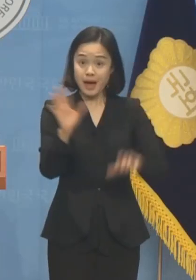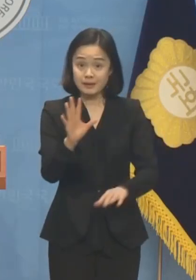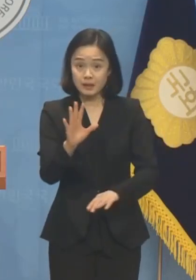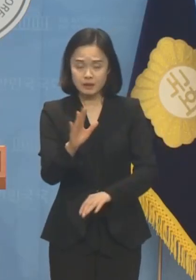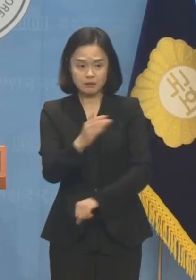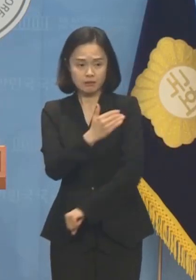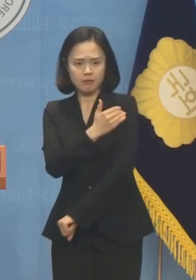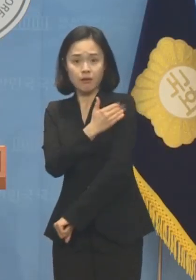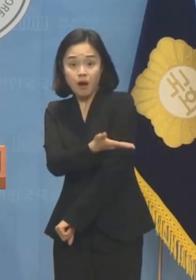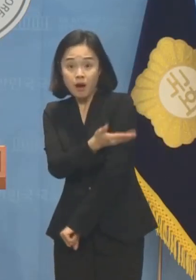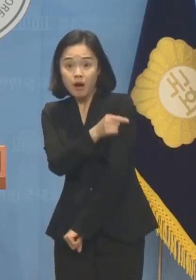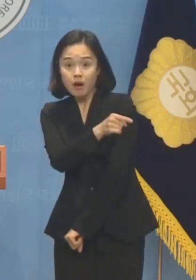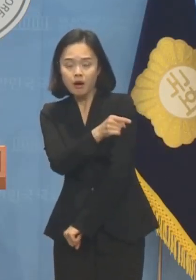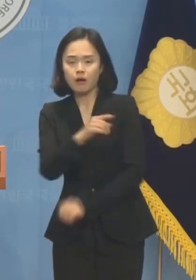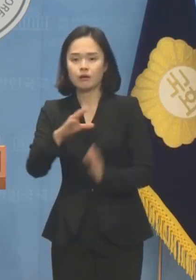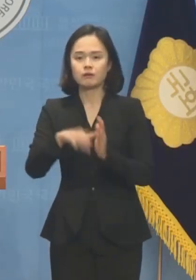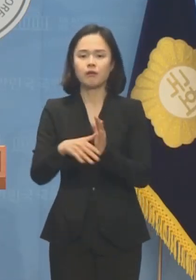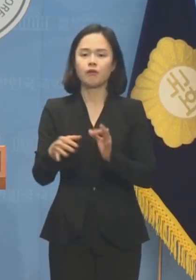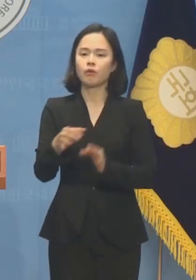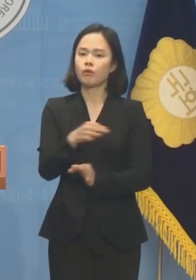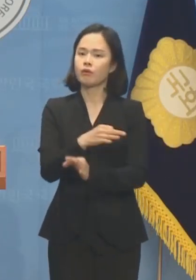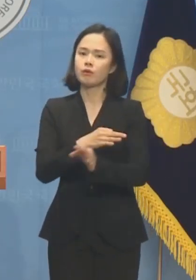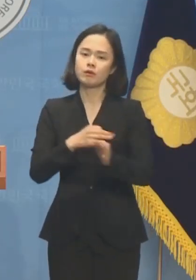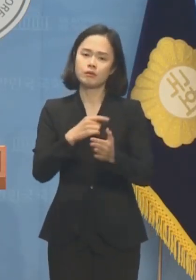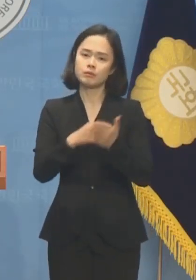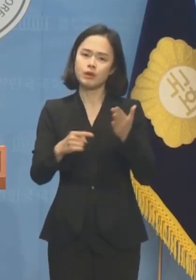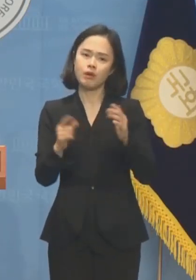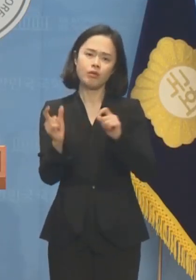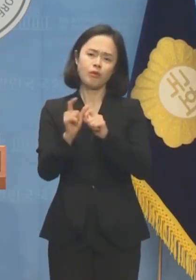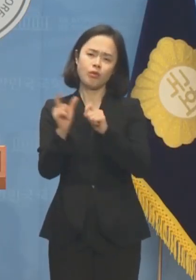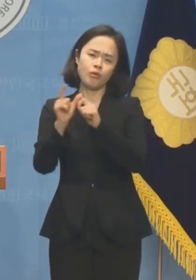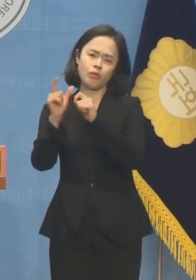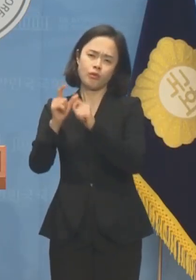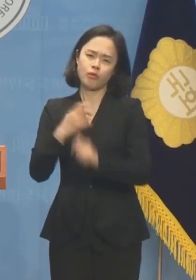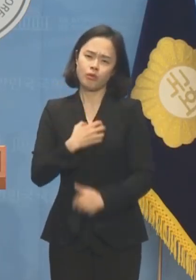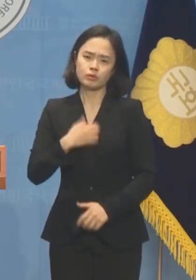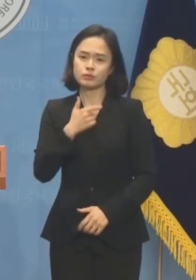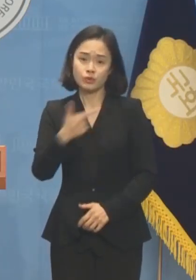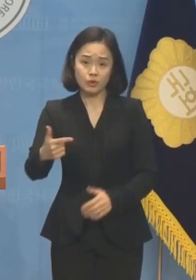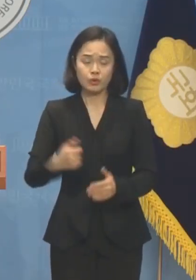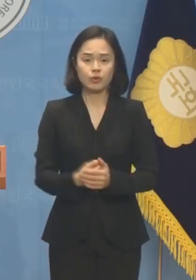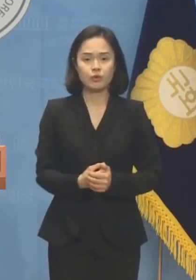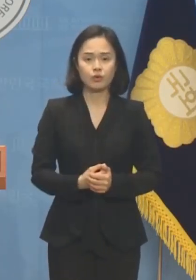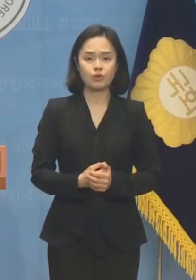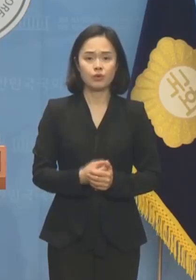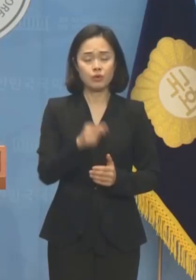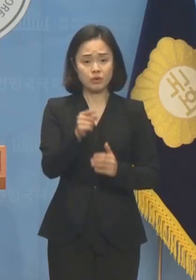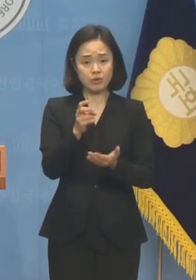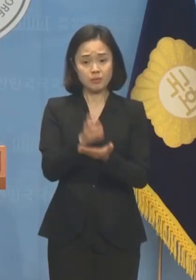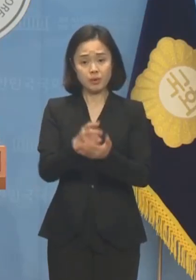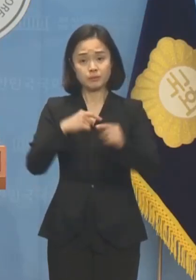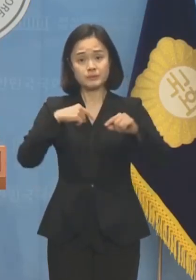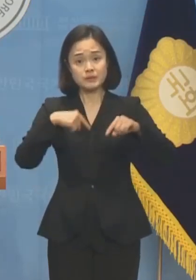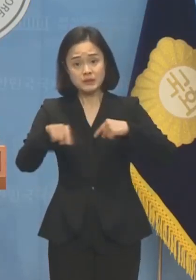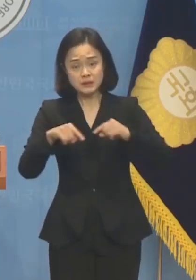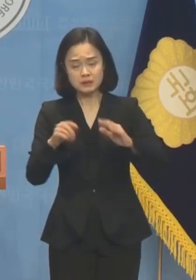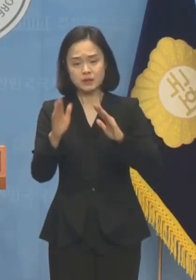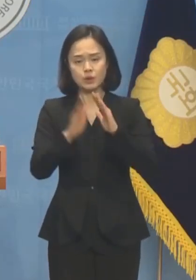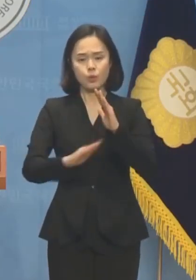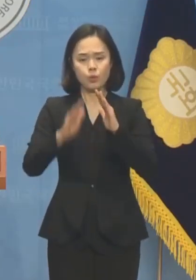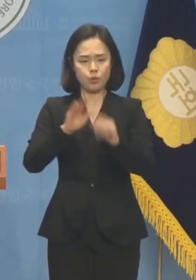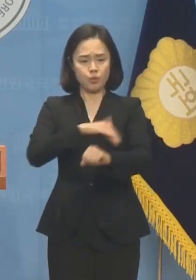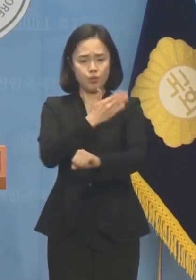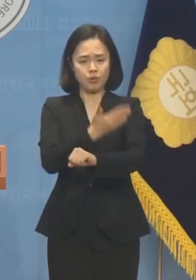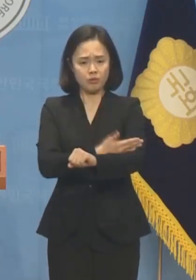세력들은 정당한 법 집행을 거부하며 공권력을 비웃고 있습니다. 이런 식으로 법치와 공권력이 조롱받는